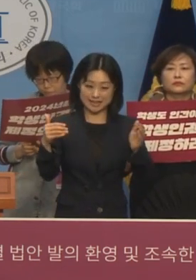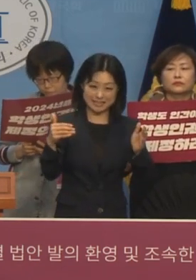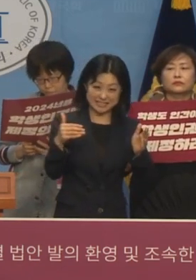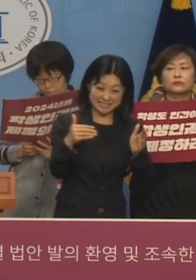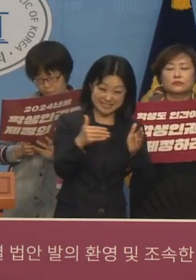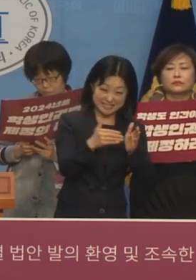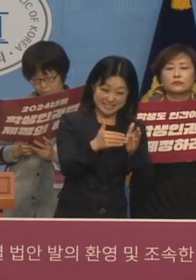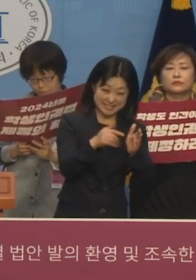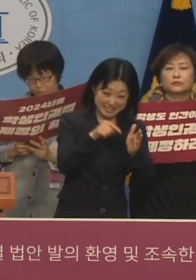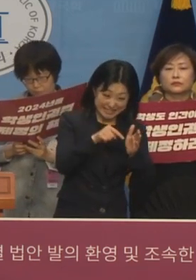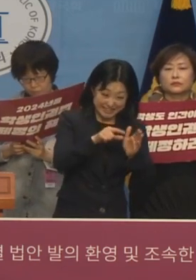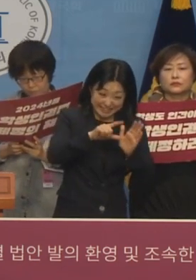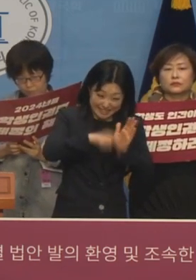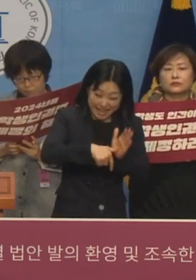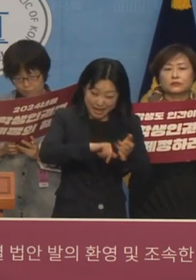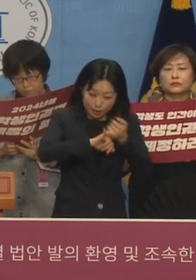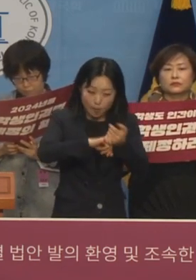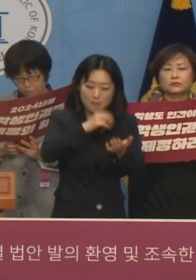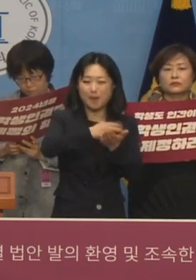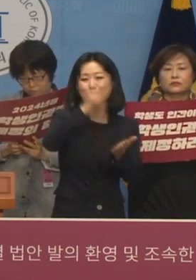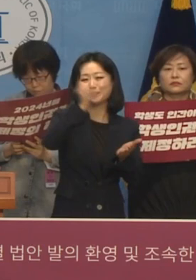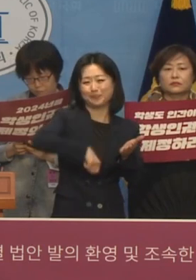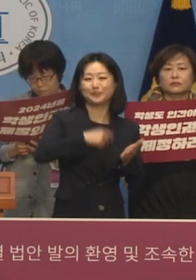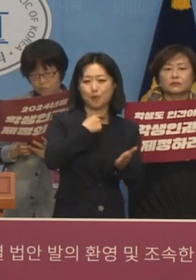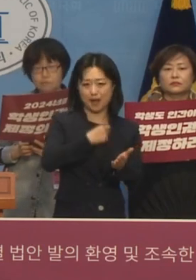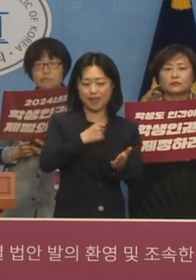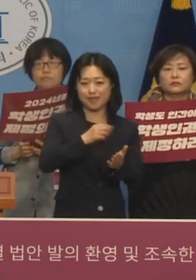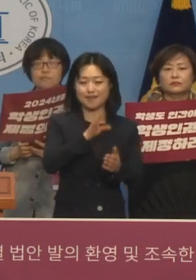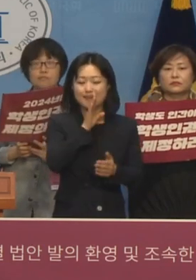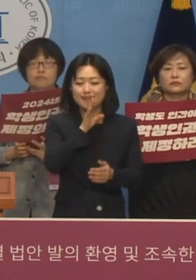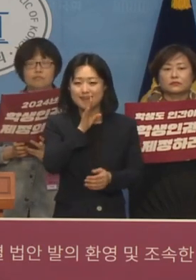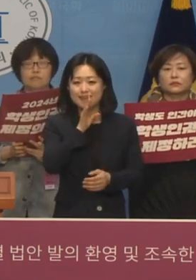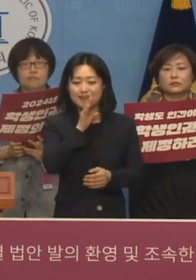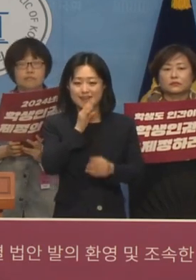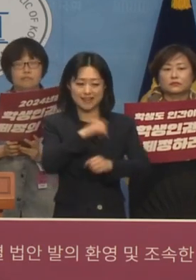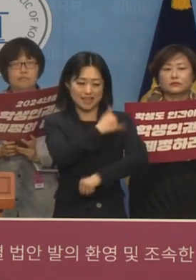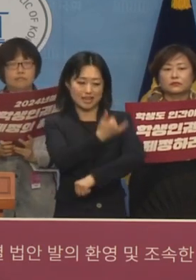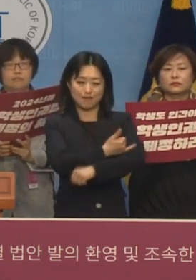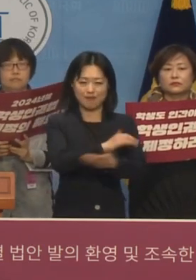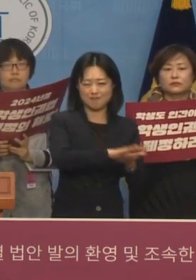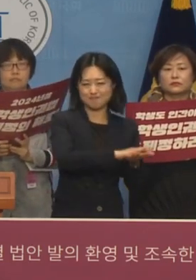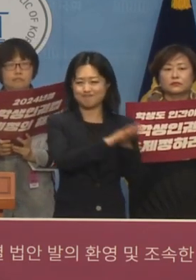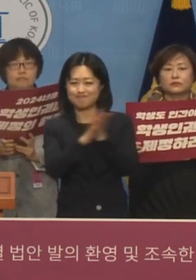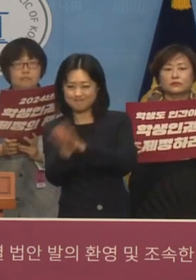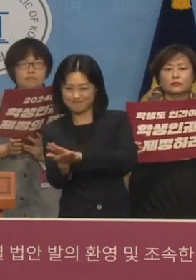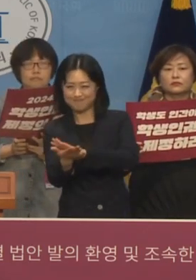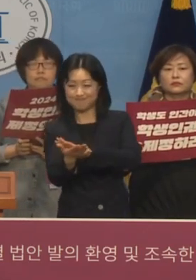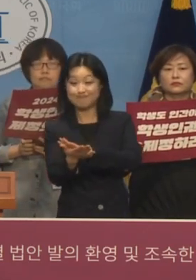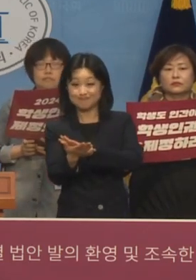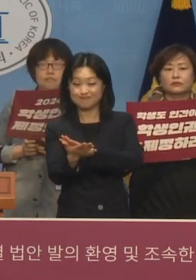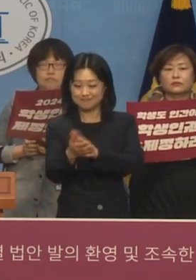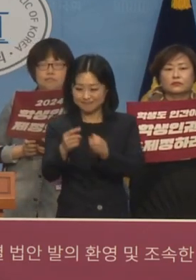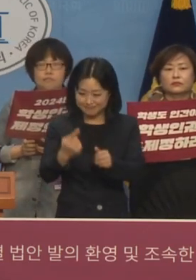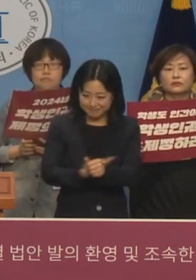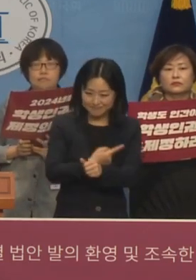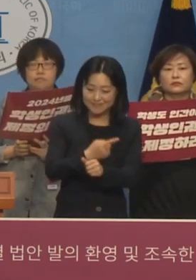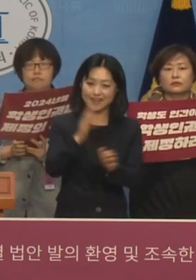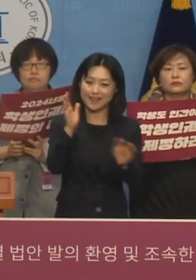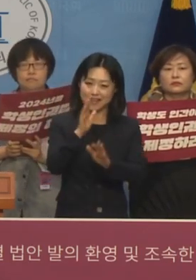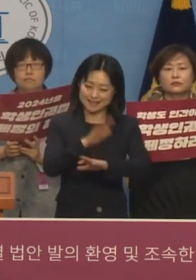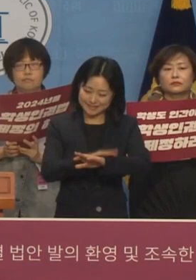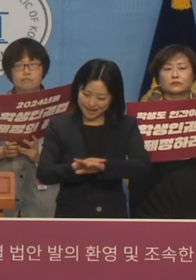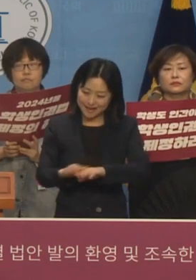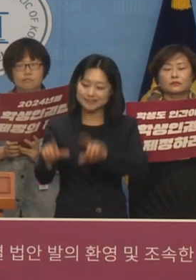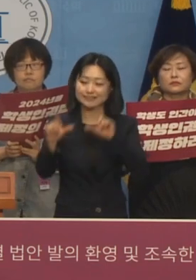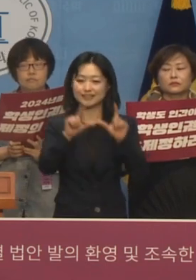전에 반드시 제정돼서 획기적인 인권 개선 상황 속에서 우리 아이들이 생활할 수